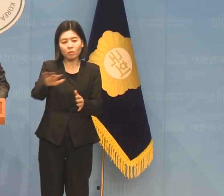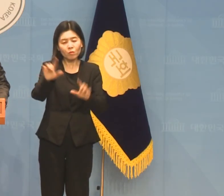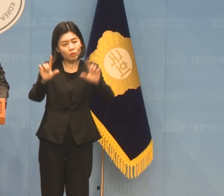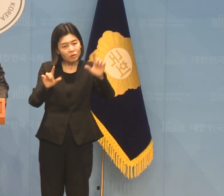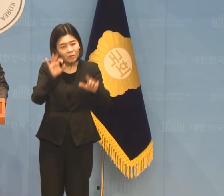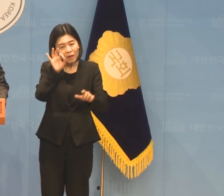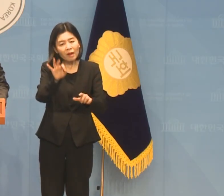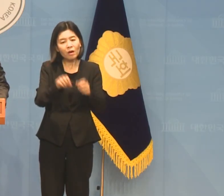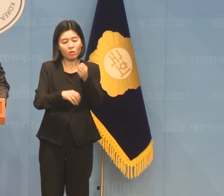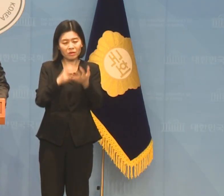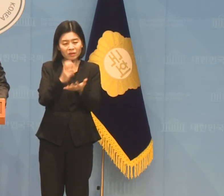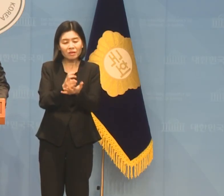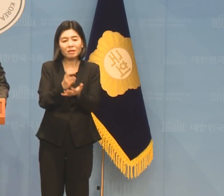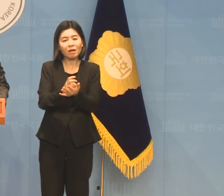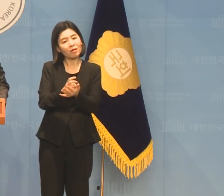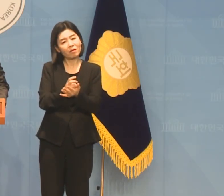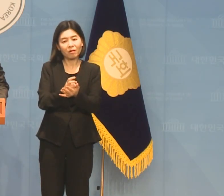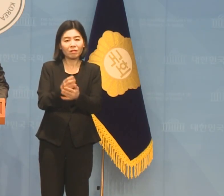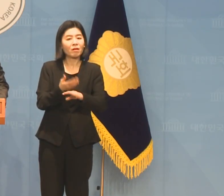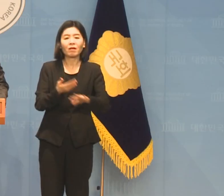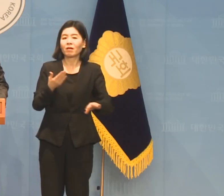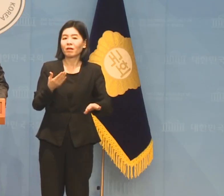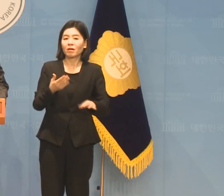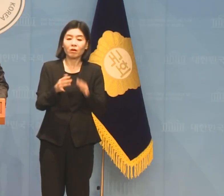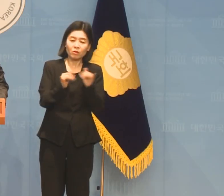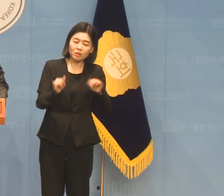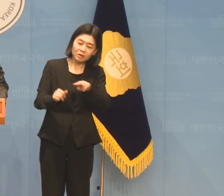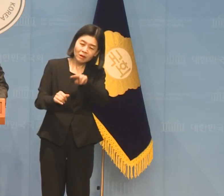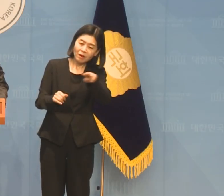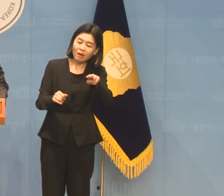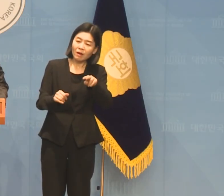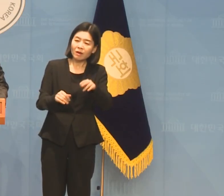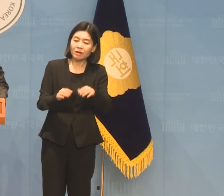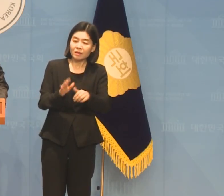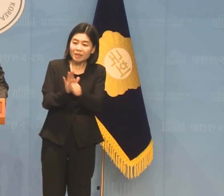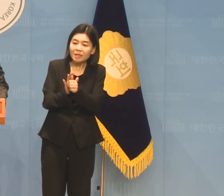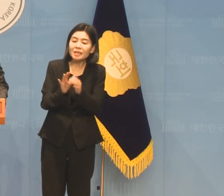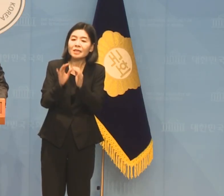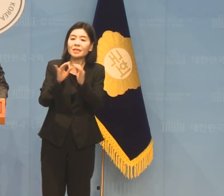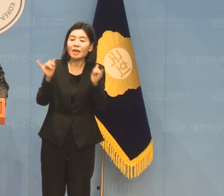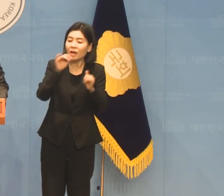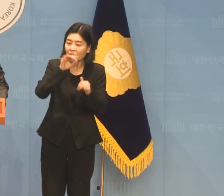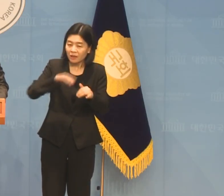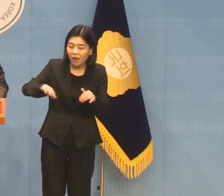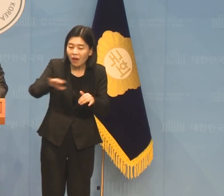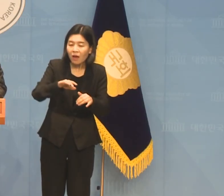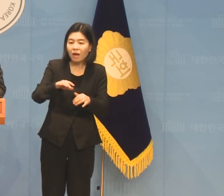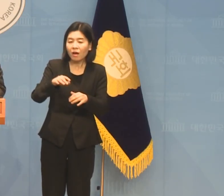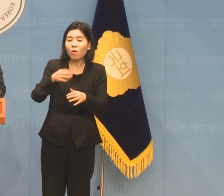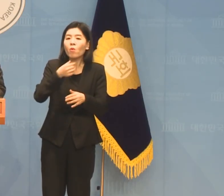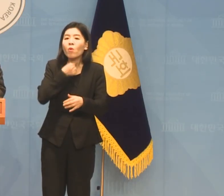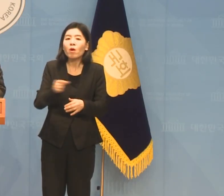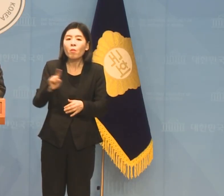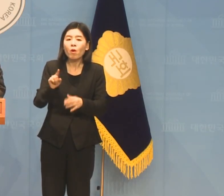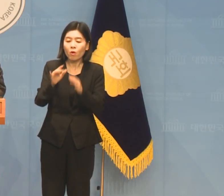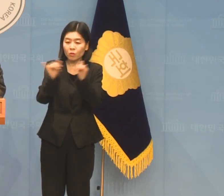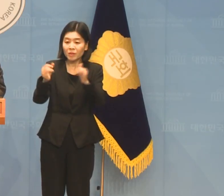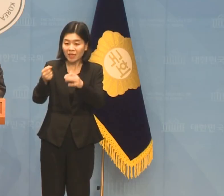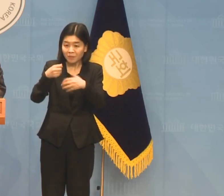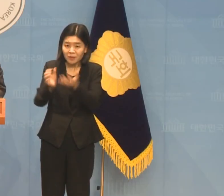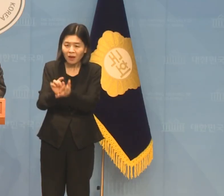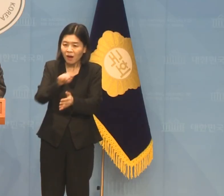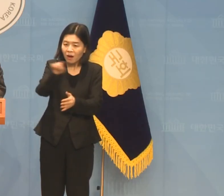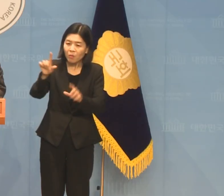멀었습니다. 많은 국민들과 지지자들께서 간절히 바랬던 국민의힘의 모습은 정통